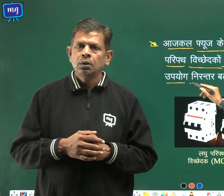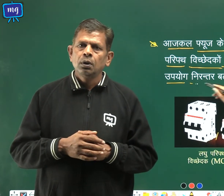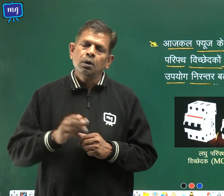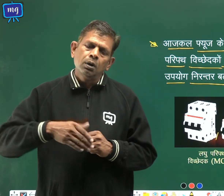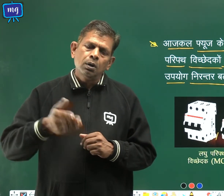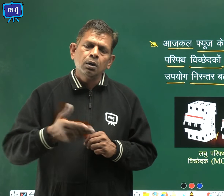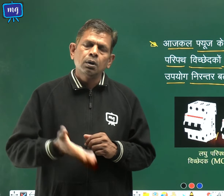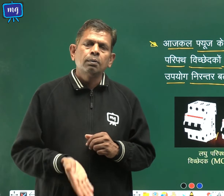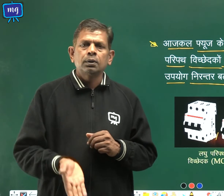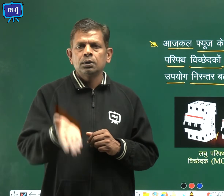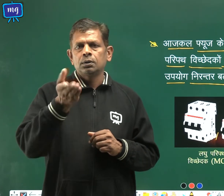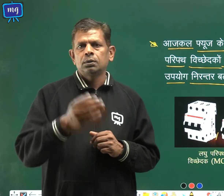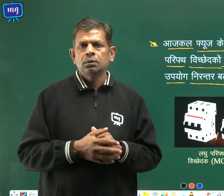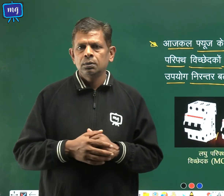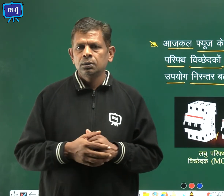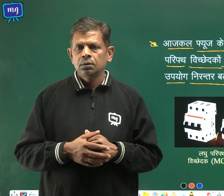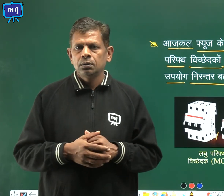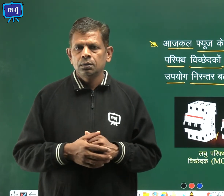निरंतर बढ़ता जा रहा है।